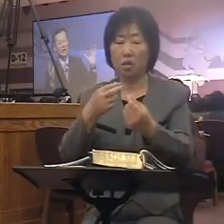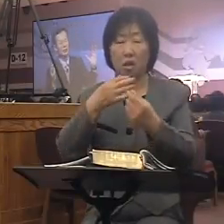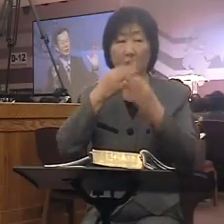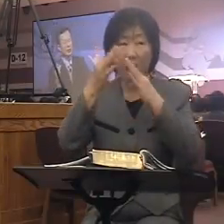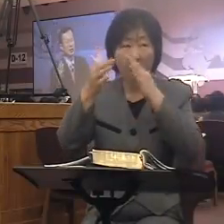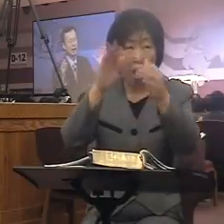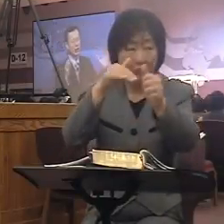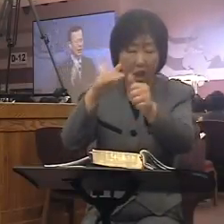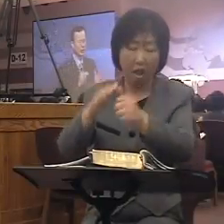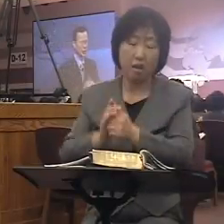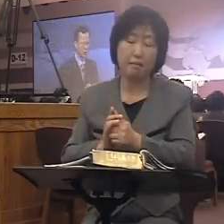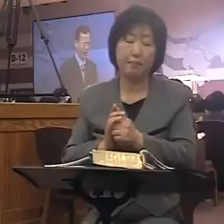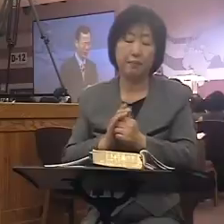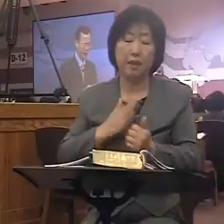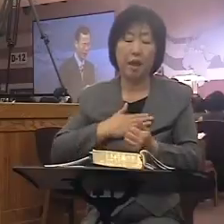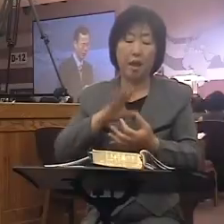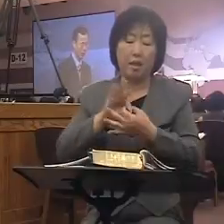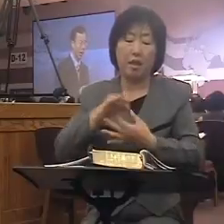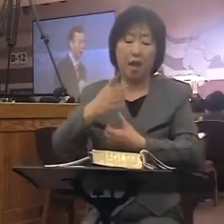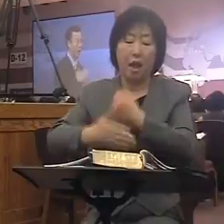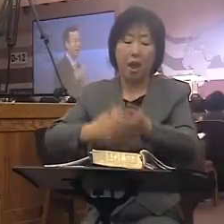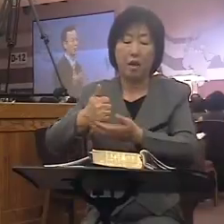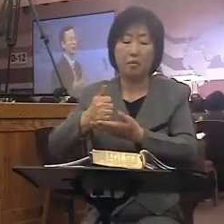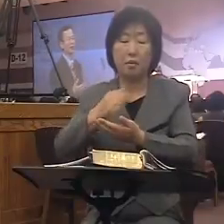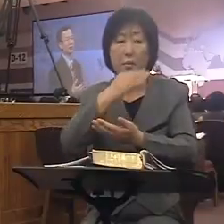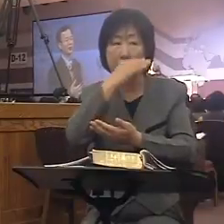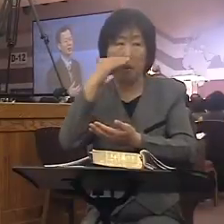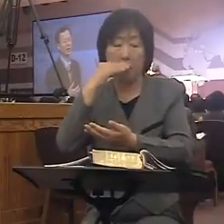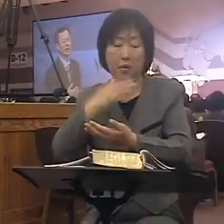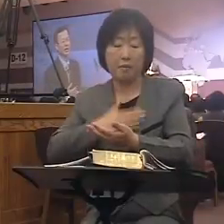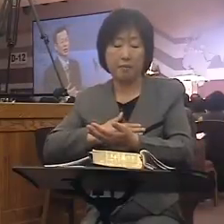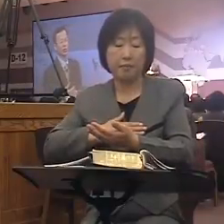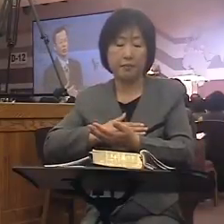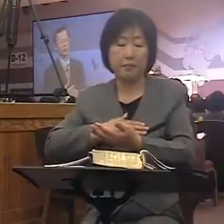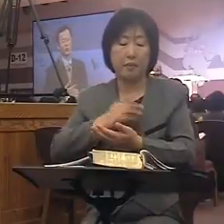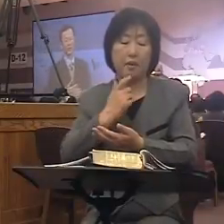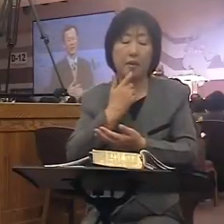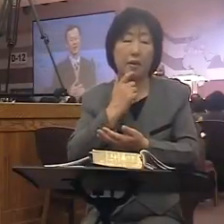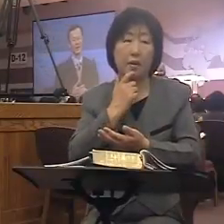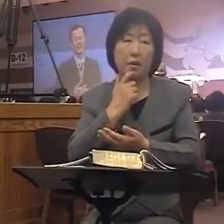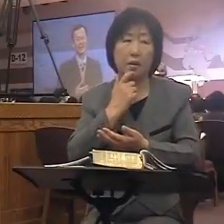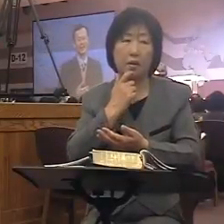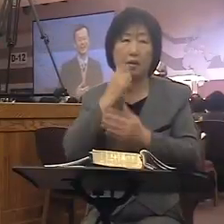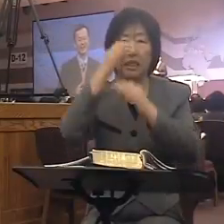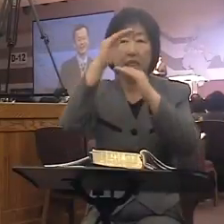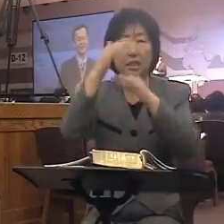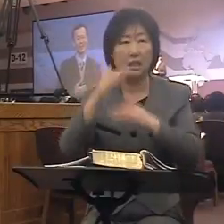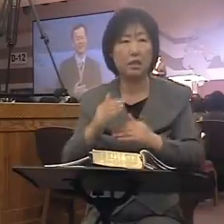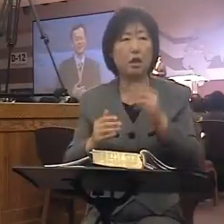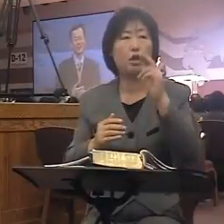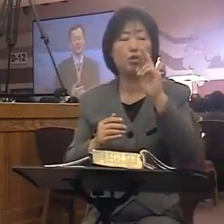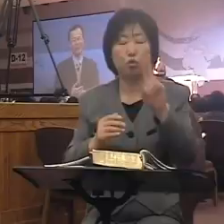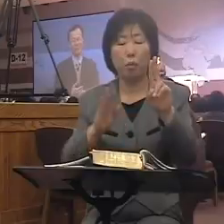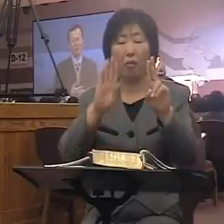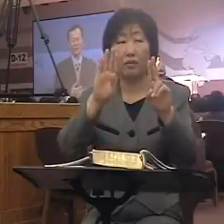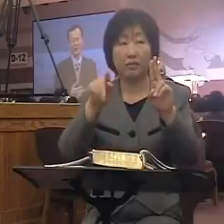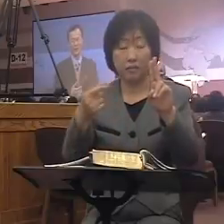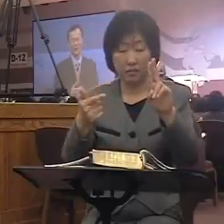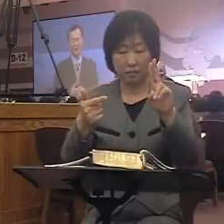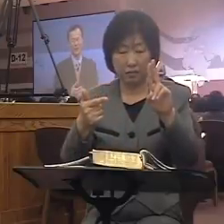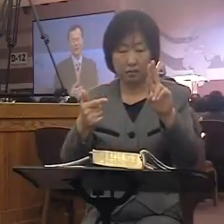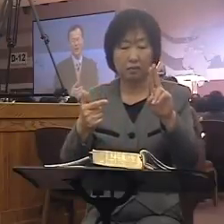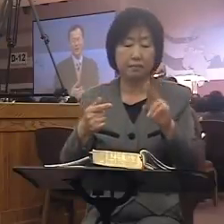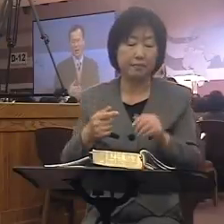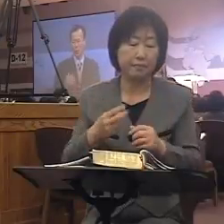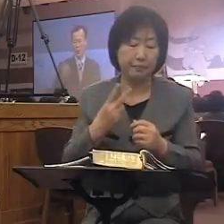나의 하나님을 바로 아는 것이 되겠구나 하면서 야곱의 하나님 시리즈 두 번째 우리가 이제 오늘 보게